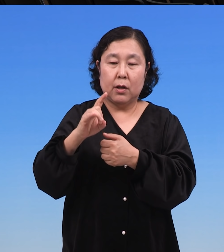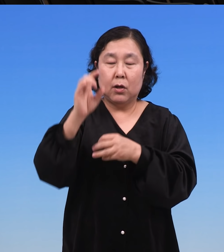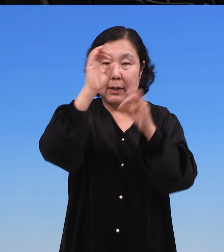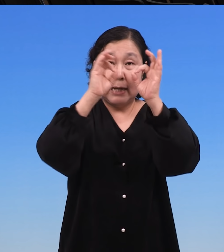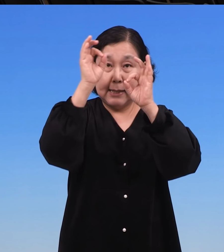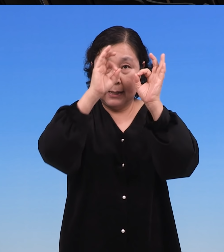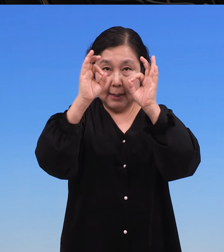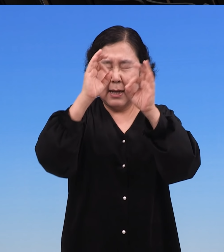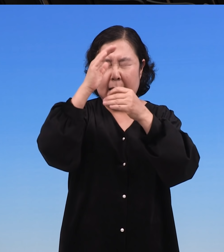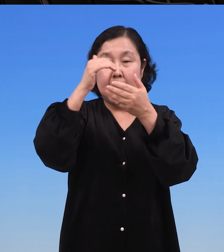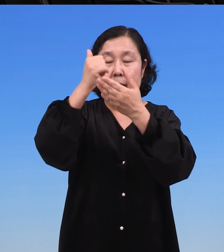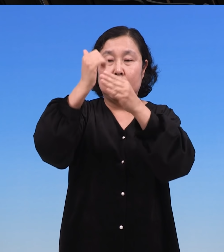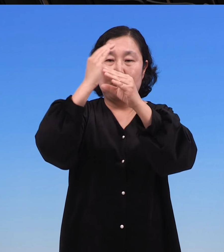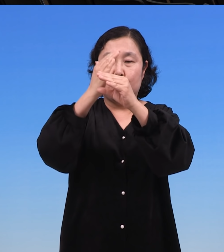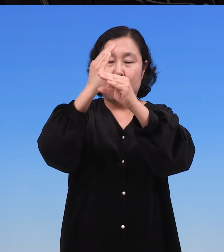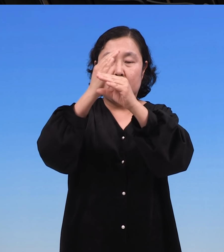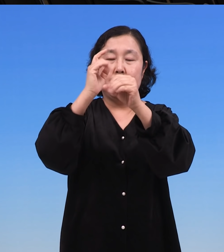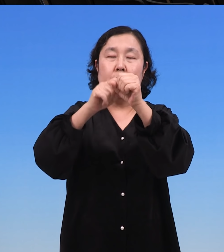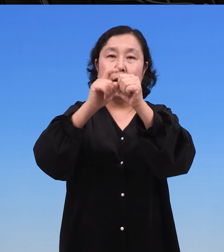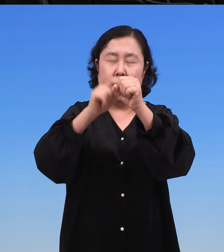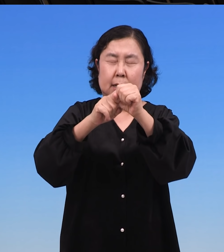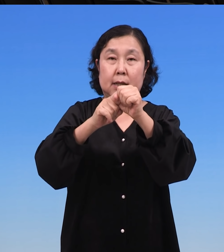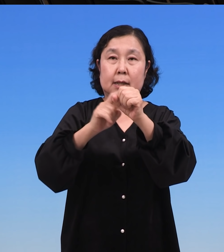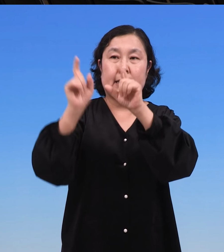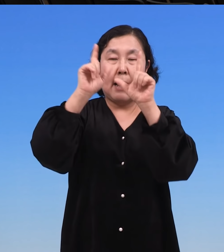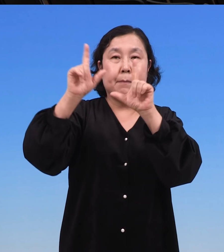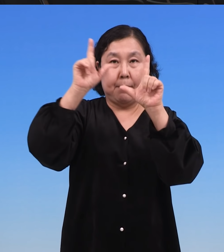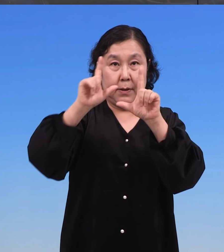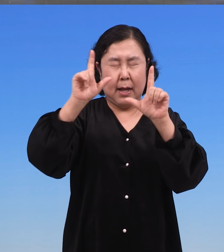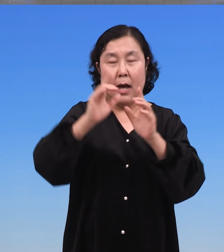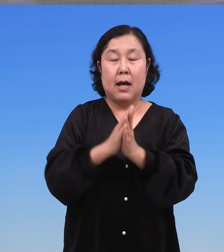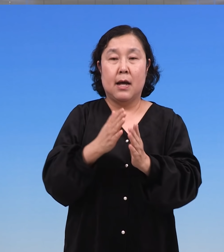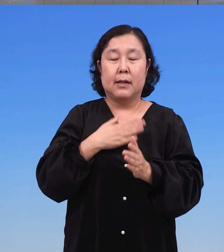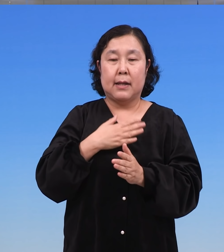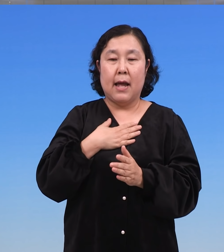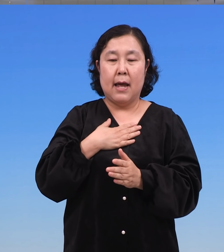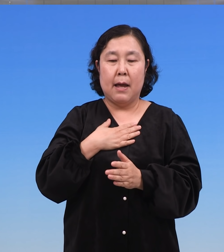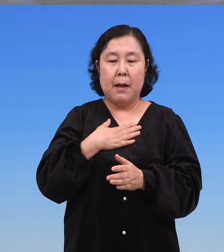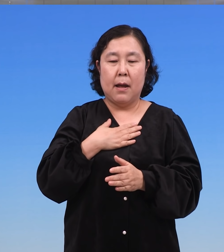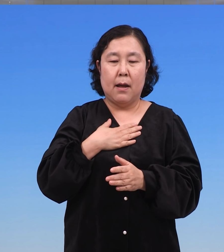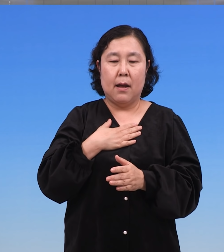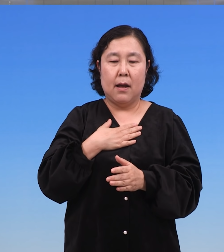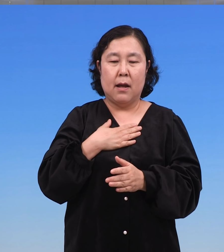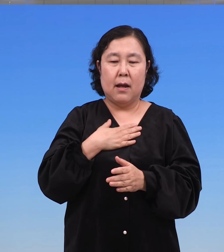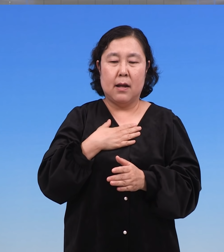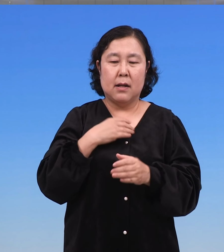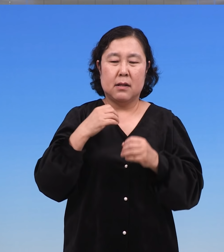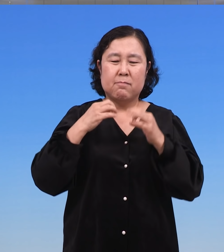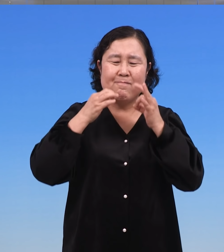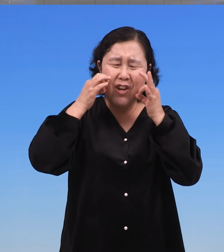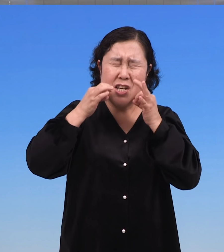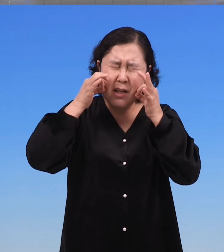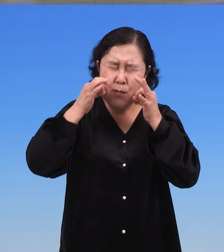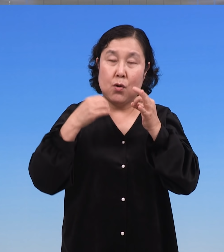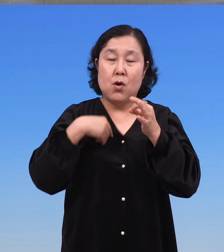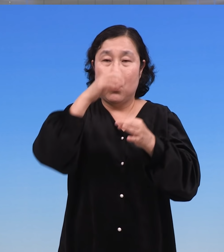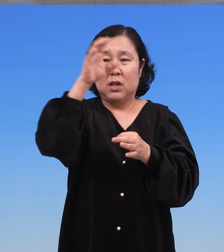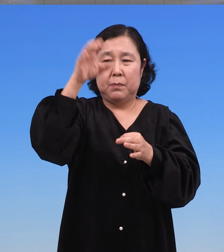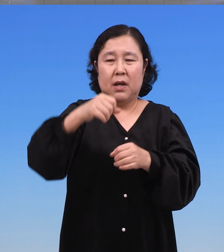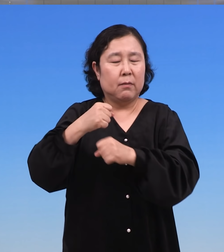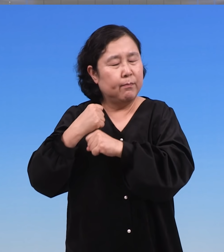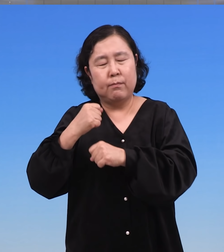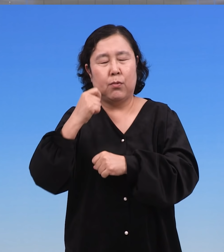삶의 태도를 말한다. 이게 참 와닿았습니다. 막 그냥 내 혈기로 십자가 지는 거 아니에요. 정말